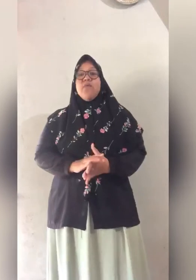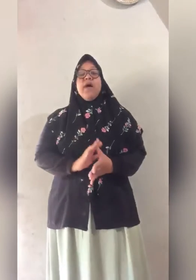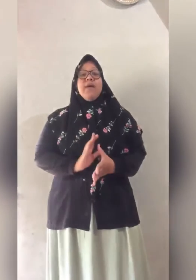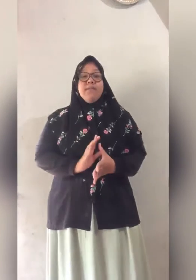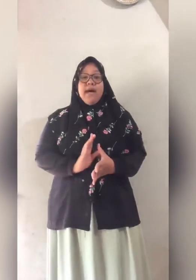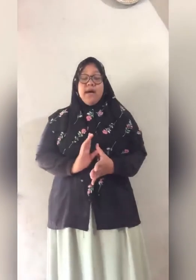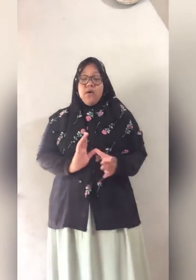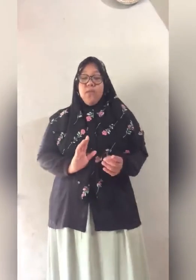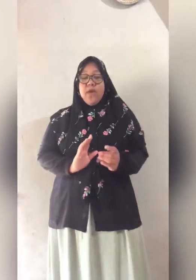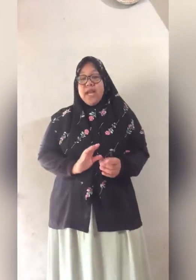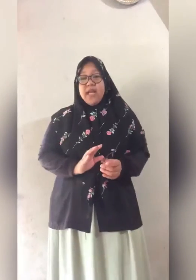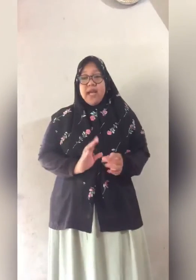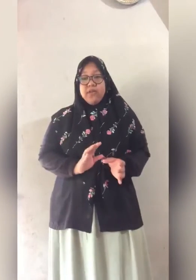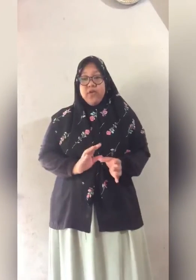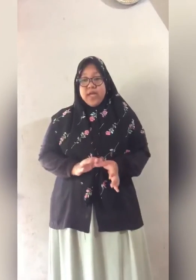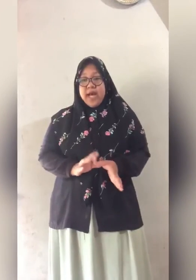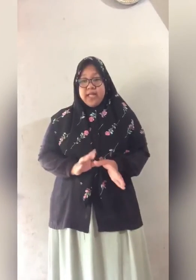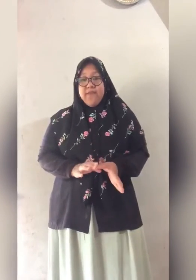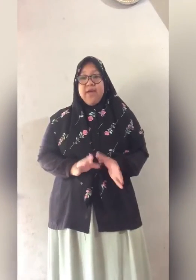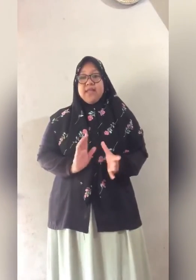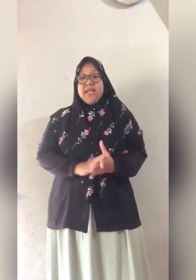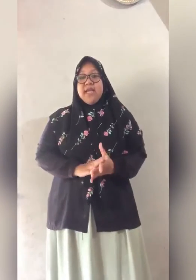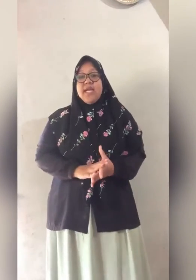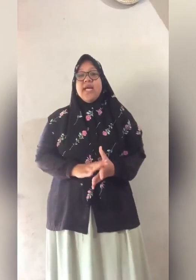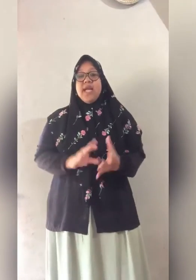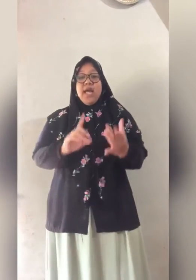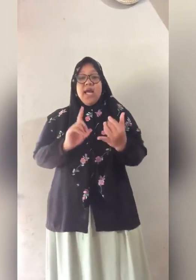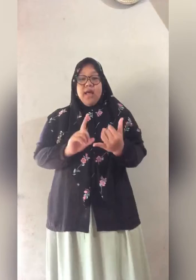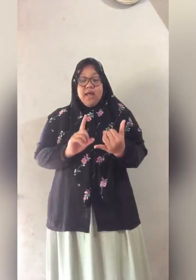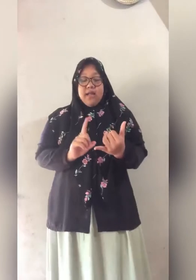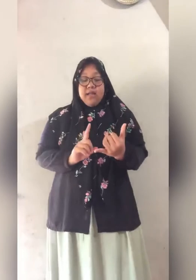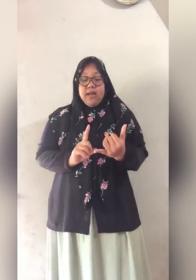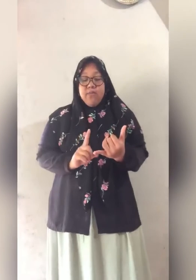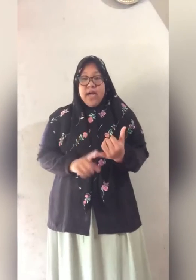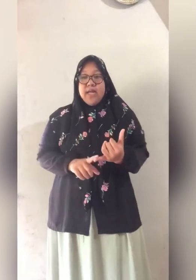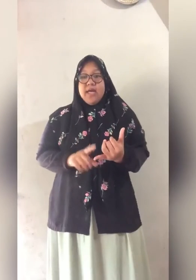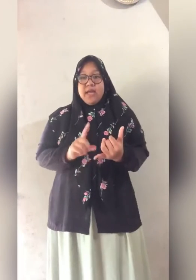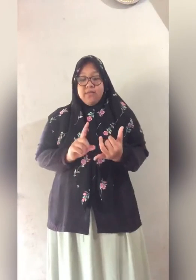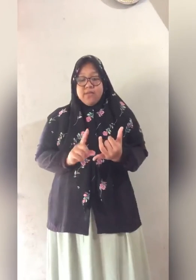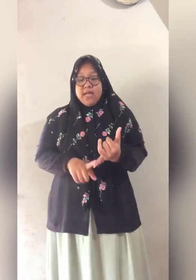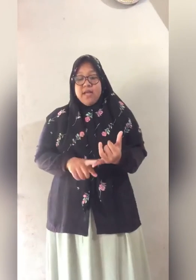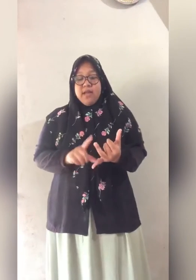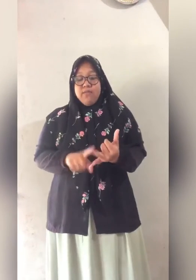merupakan komponen elektronika aktif yang terdiri dari gabungan ratusan